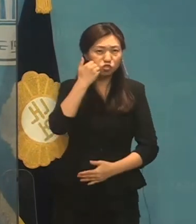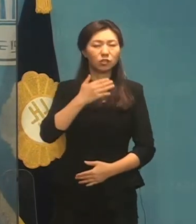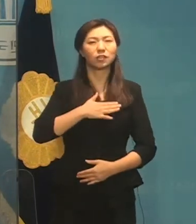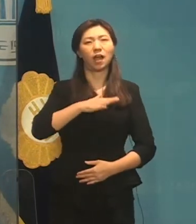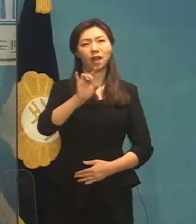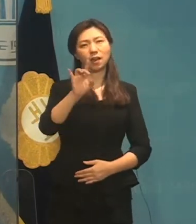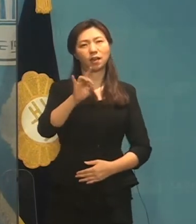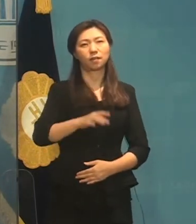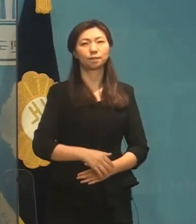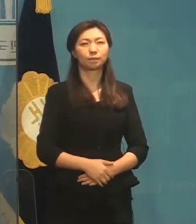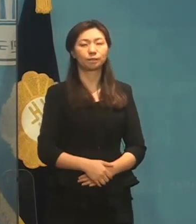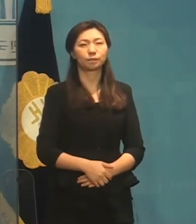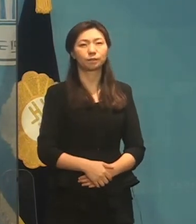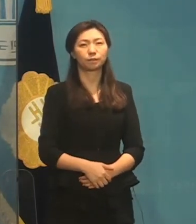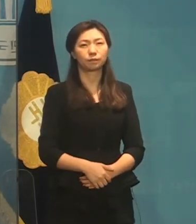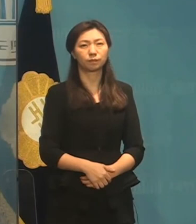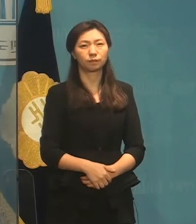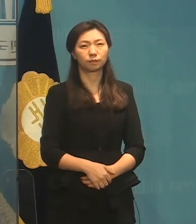김동완밖에 없습니다.